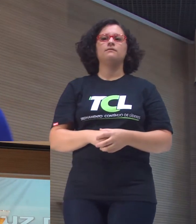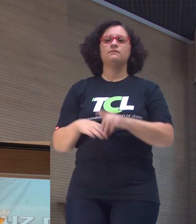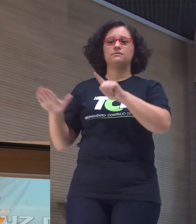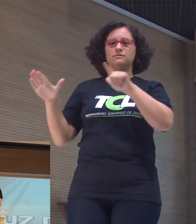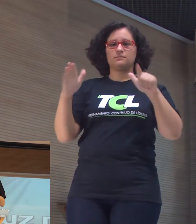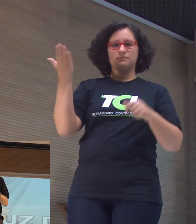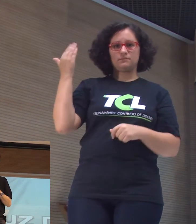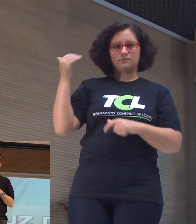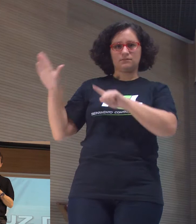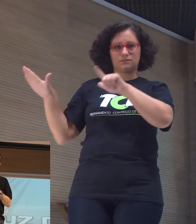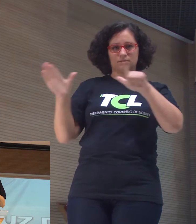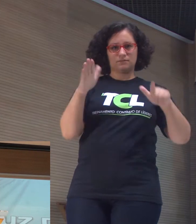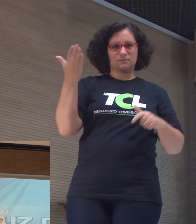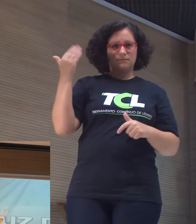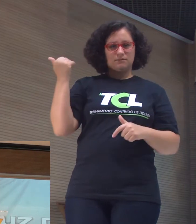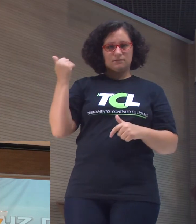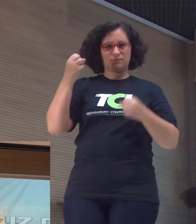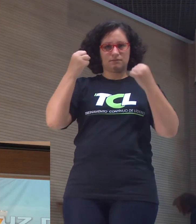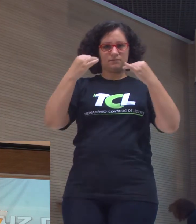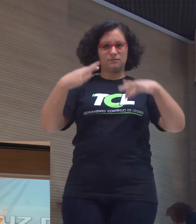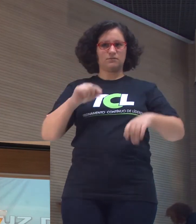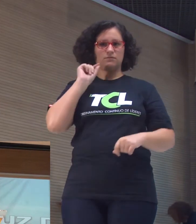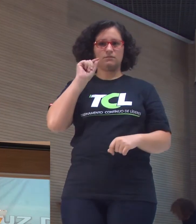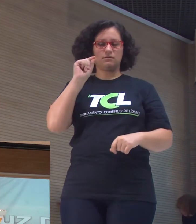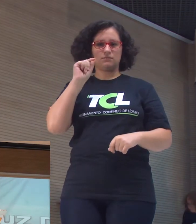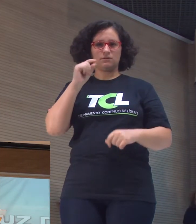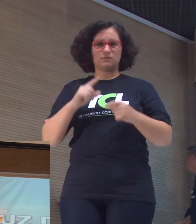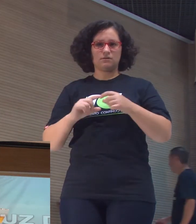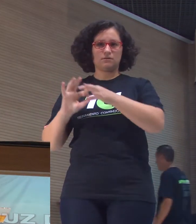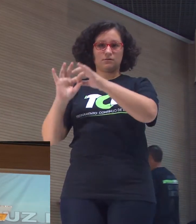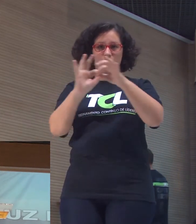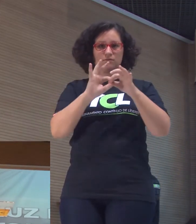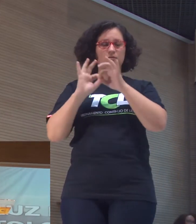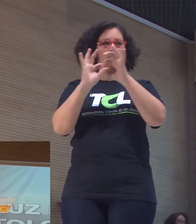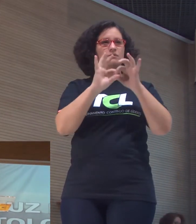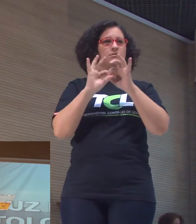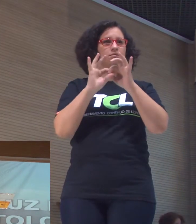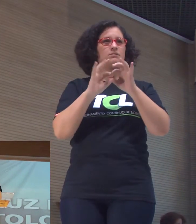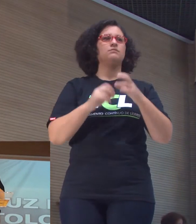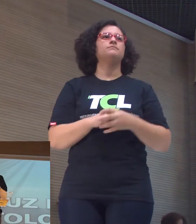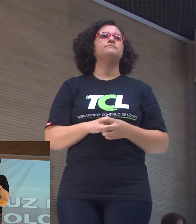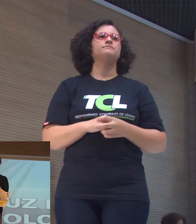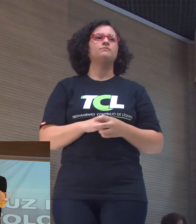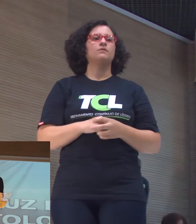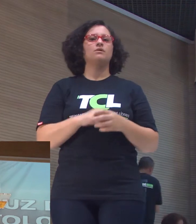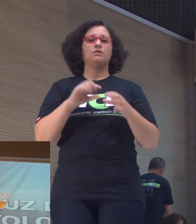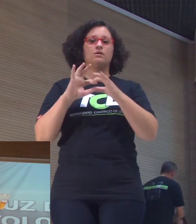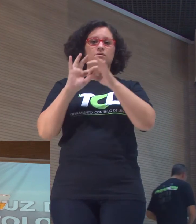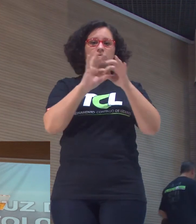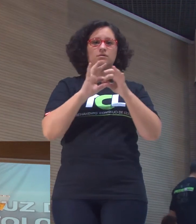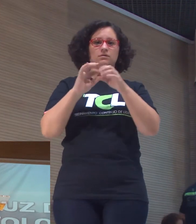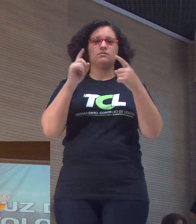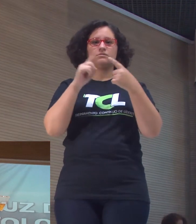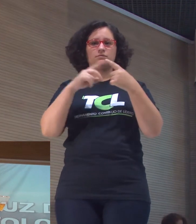Semana passada a gente falou aqui sobre unidade, a importância da unidade, resultados da unidade, o valor da